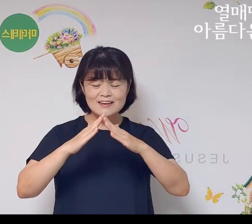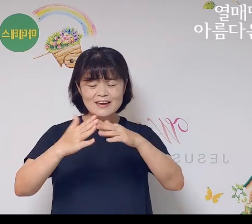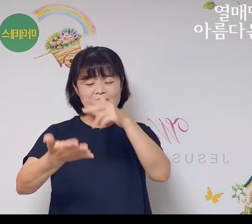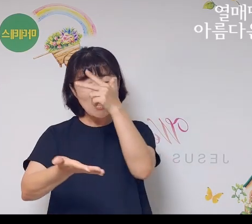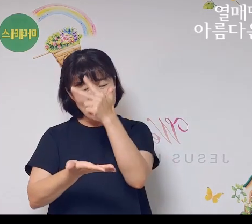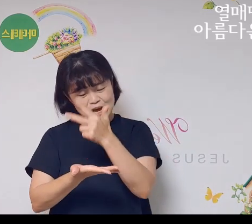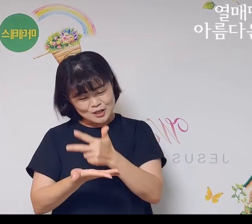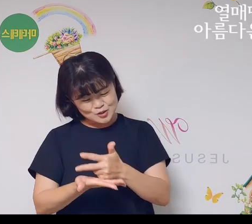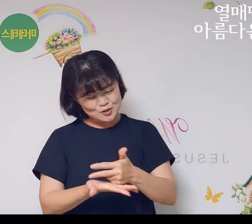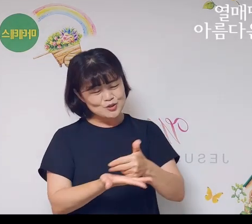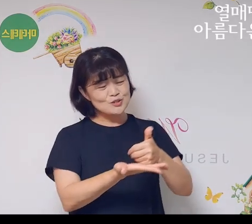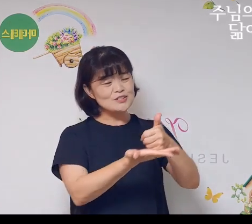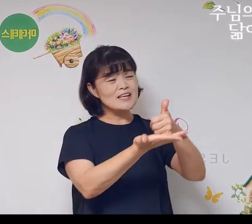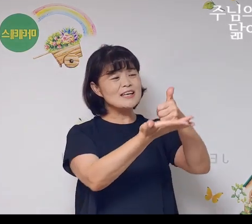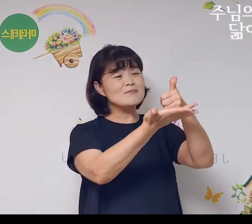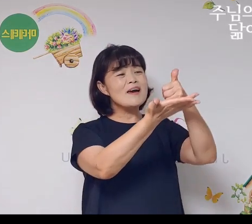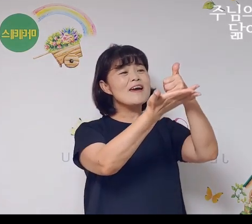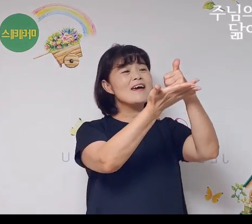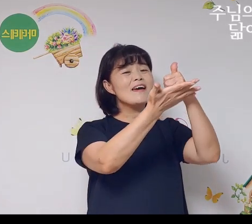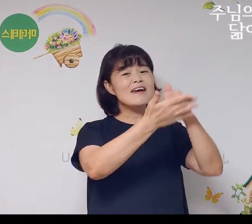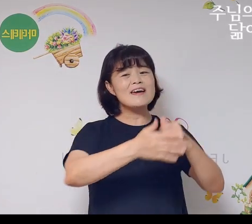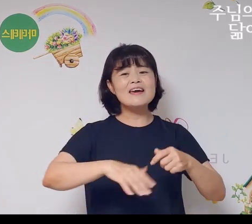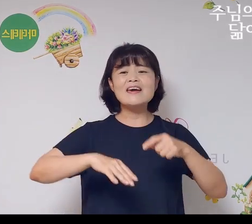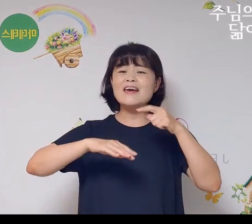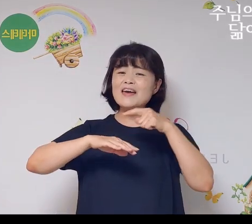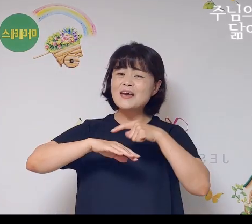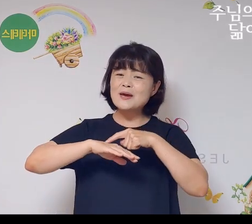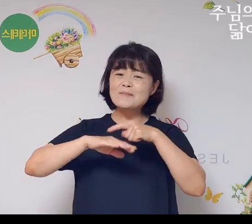교회. 주님의